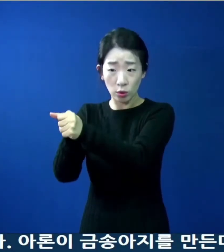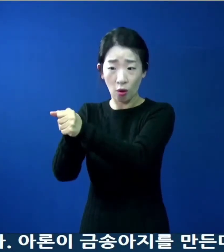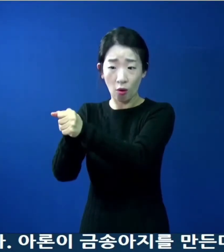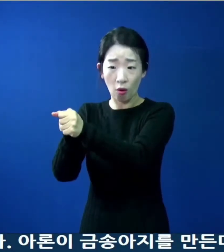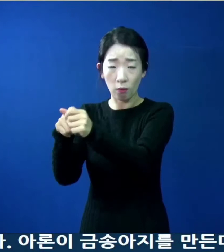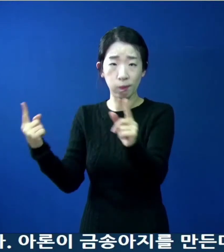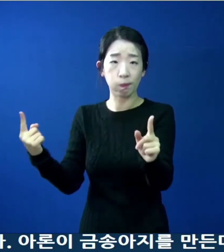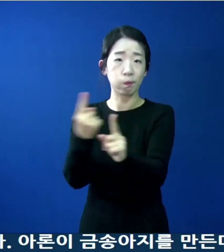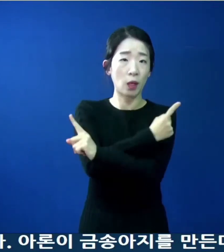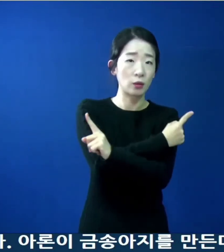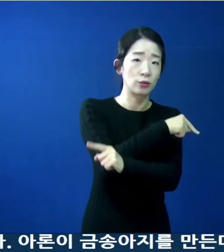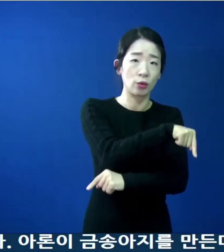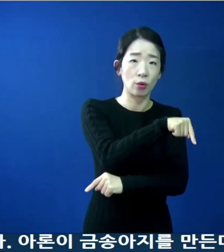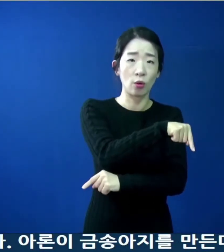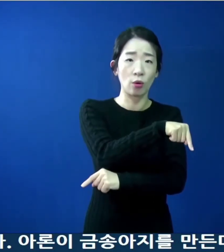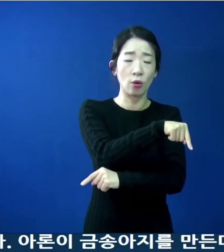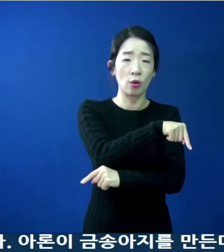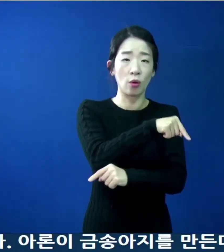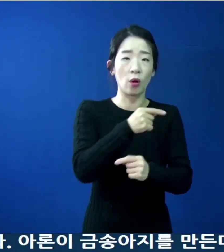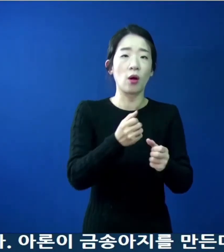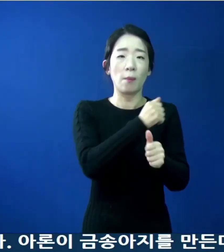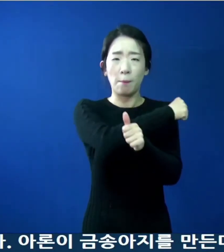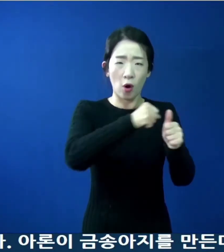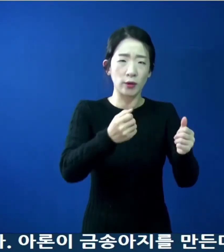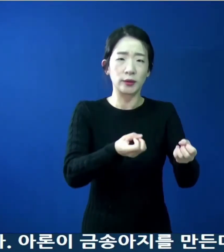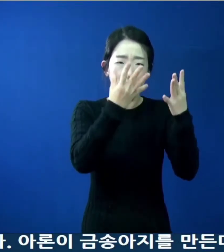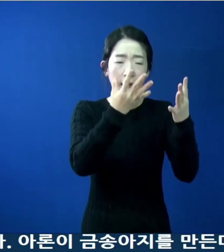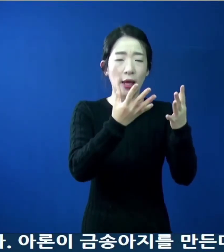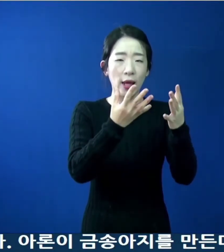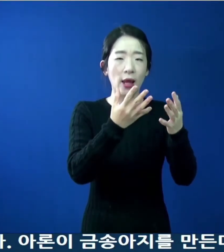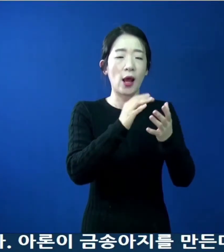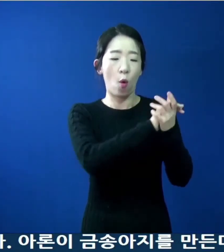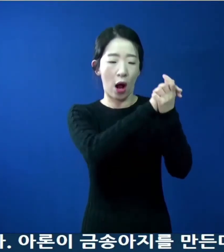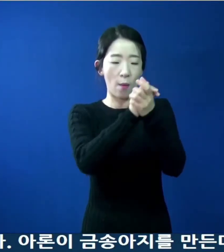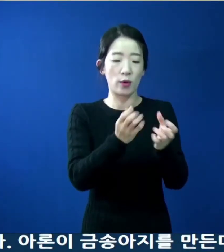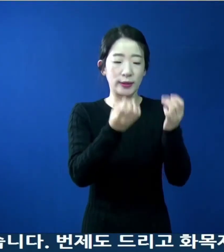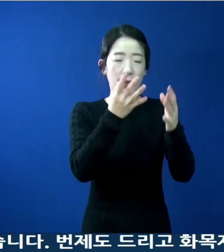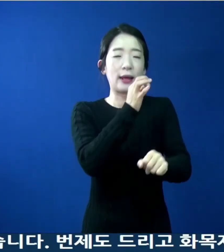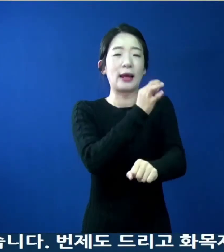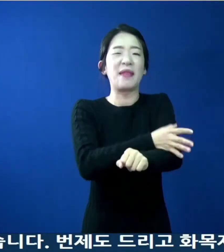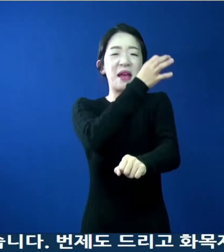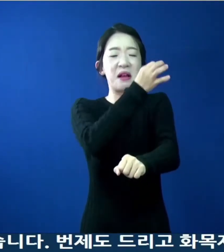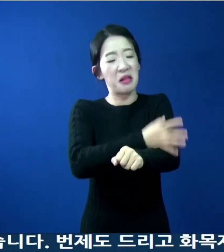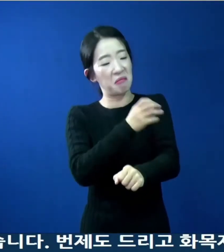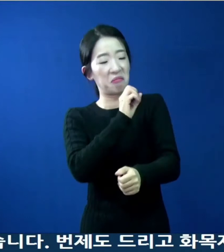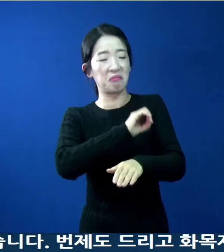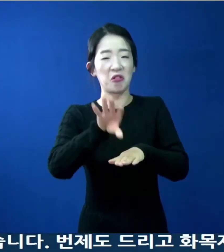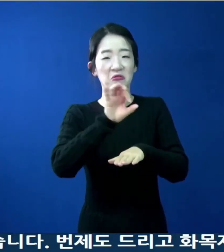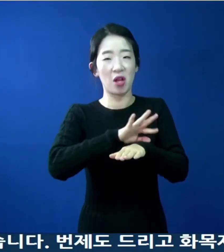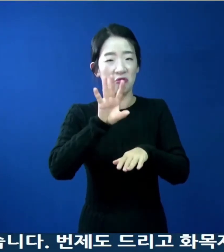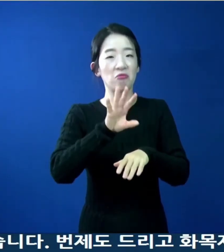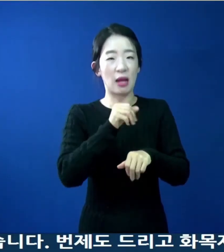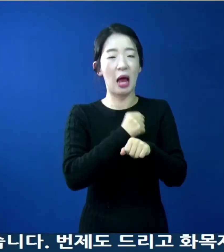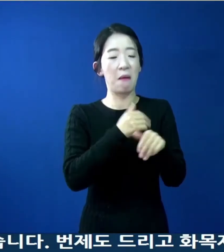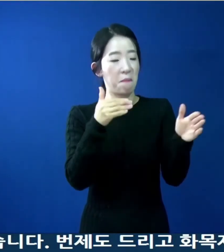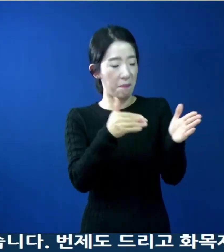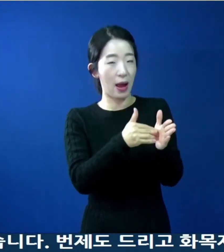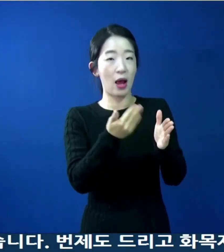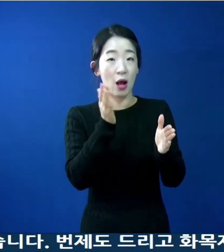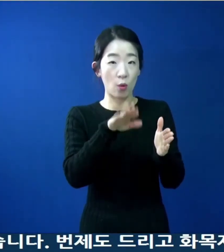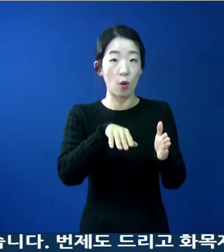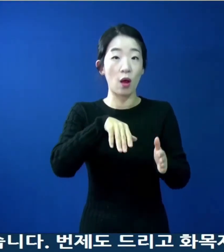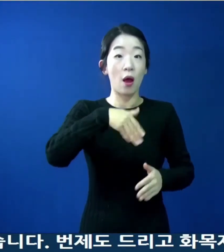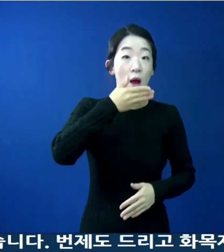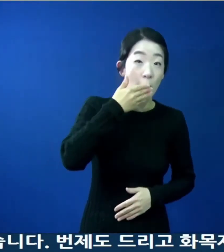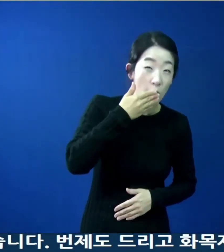목적이 뭐예요? 번제와 화목제는 간단히 드리고 그 다음